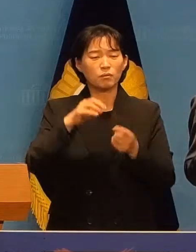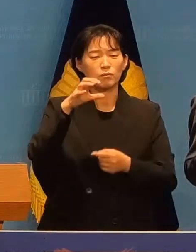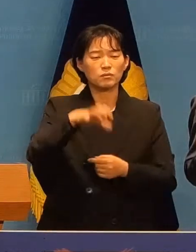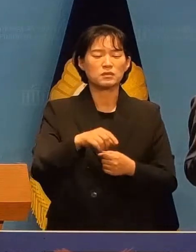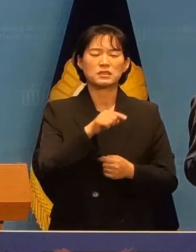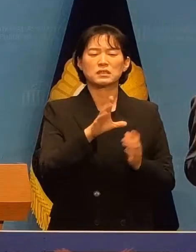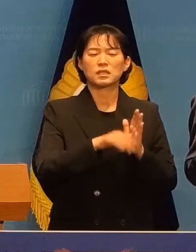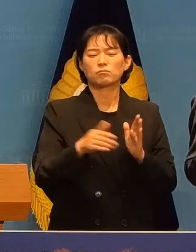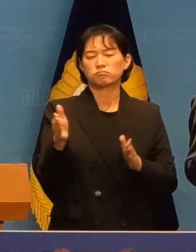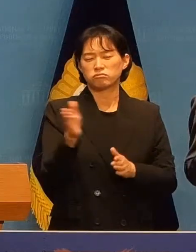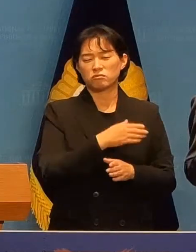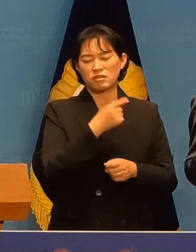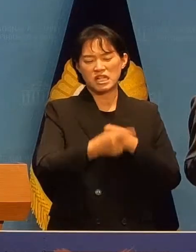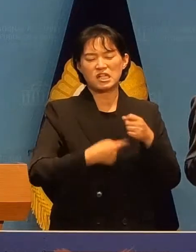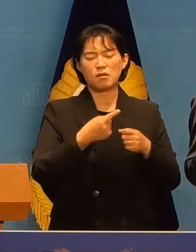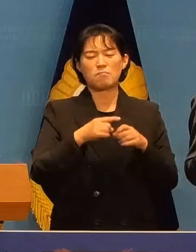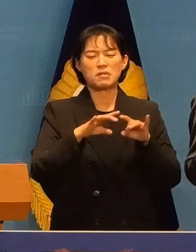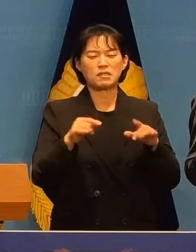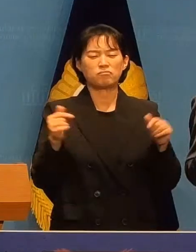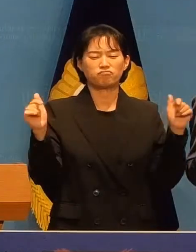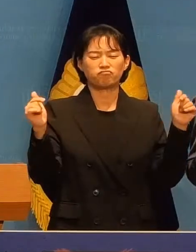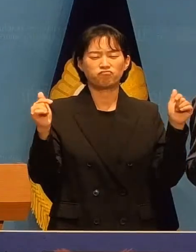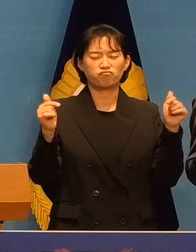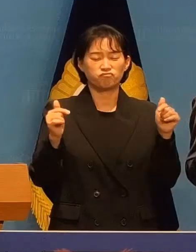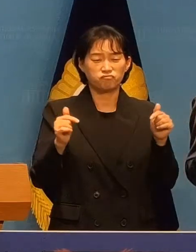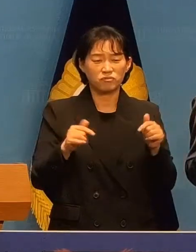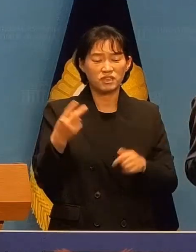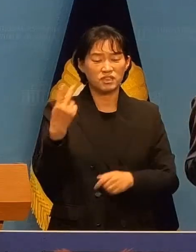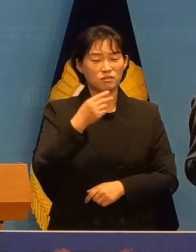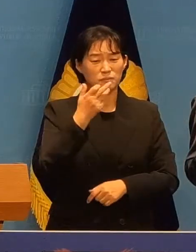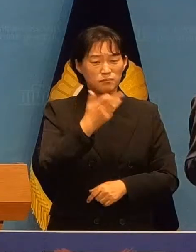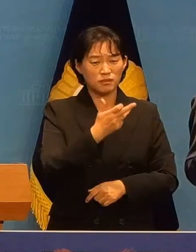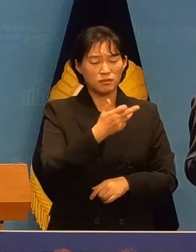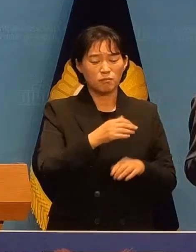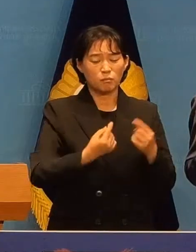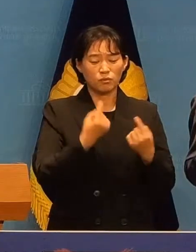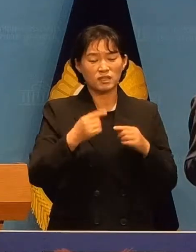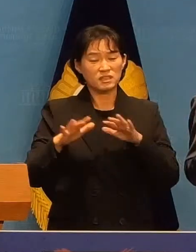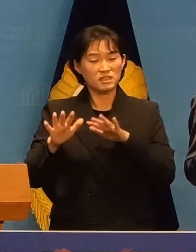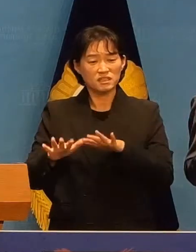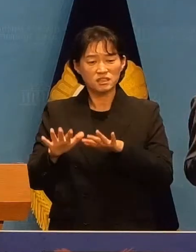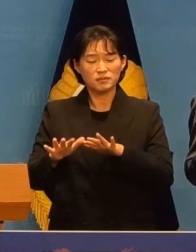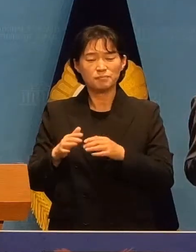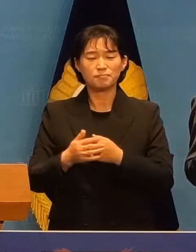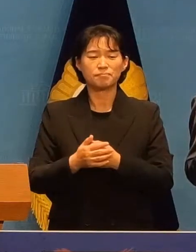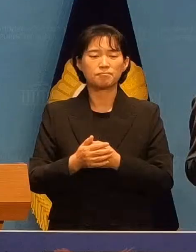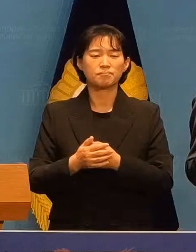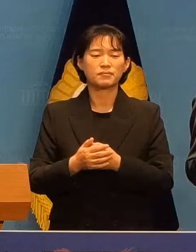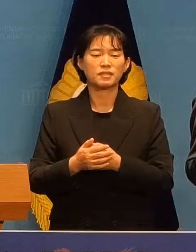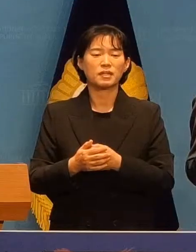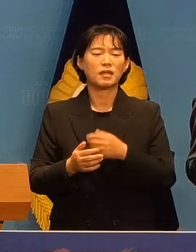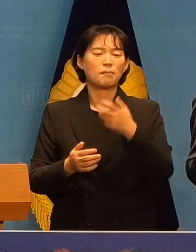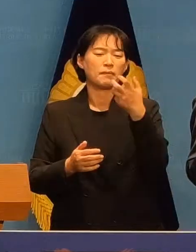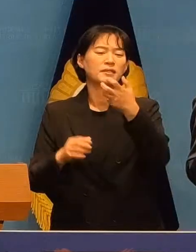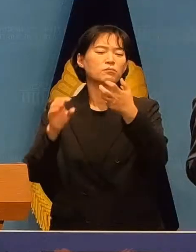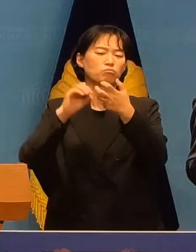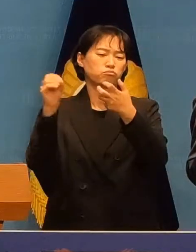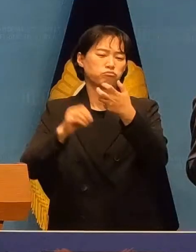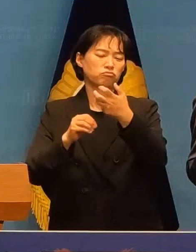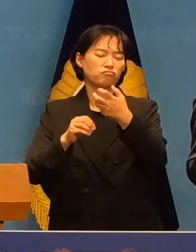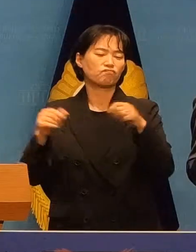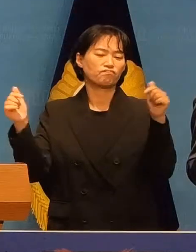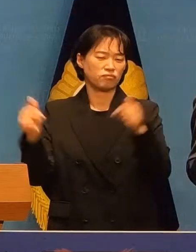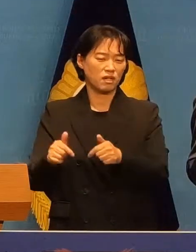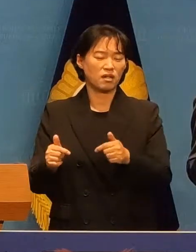그때부터 매년 축소해서 2018년 대비 현재 대리점을 80%를